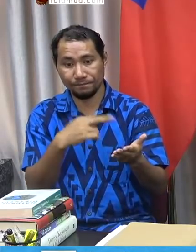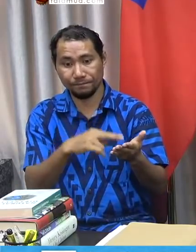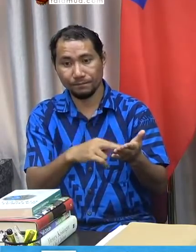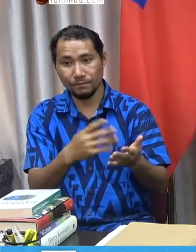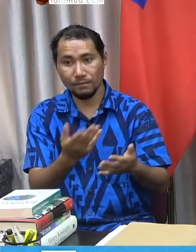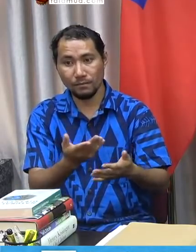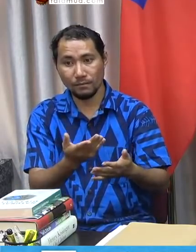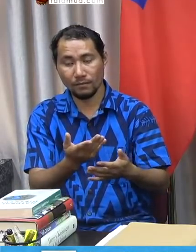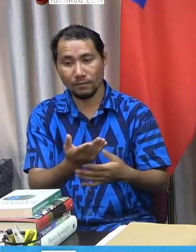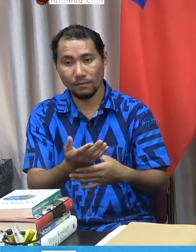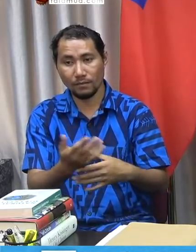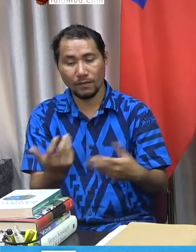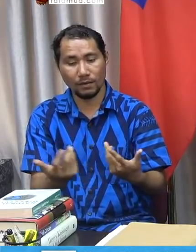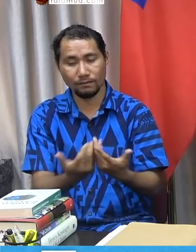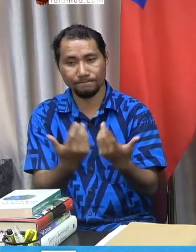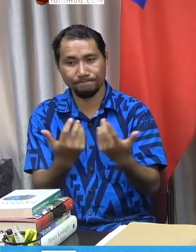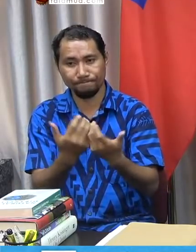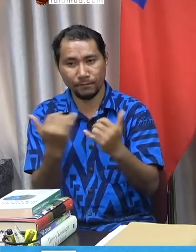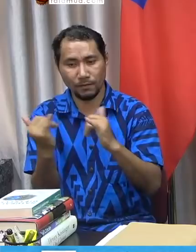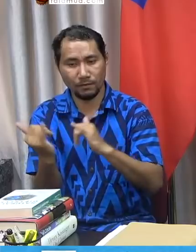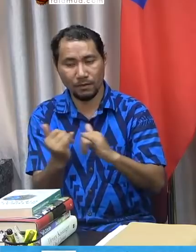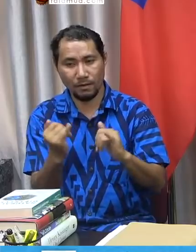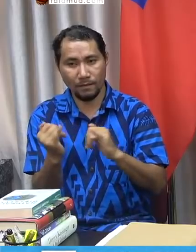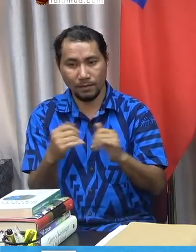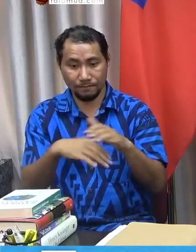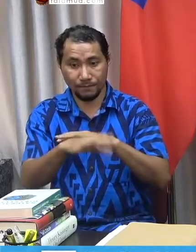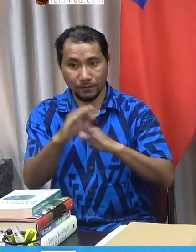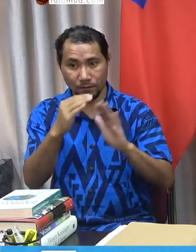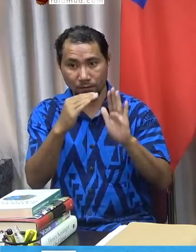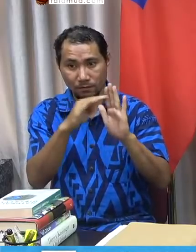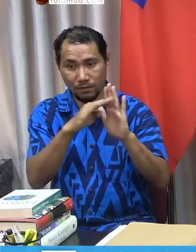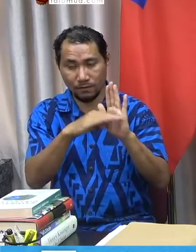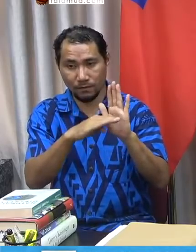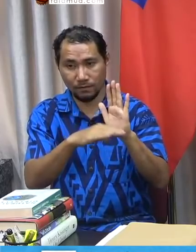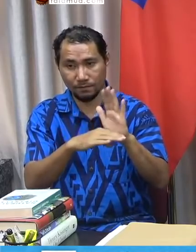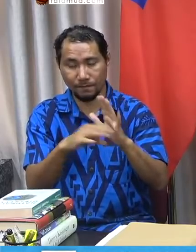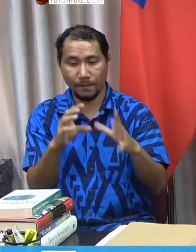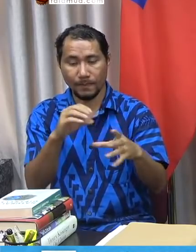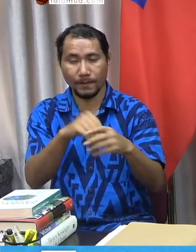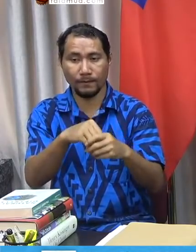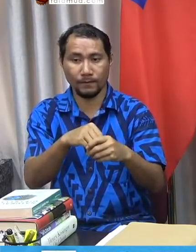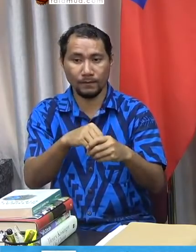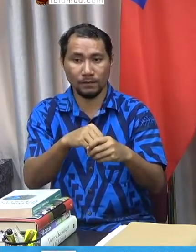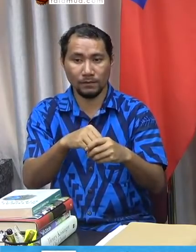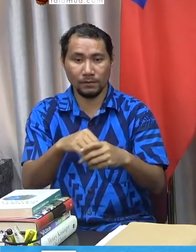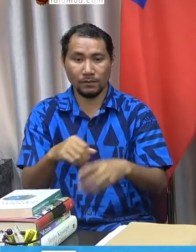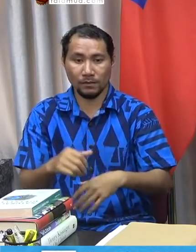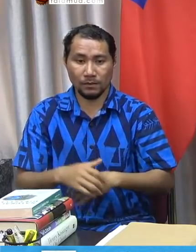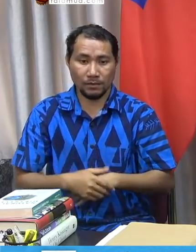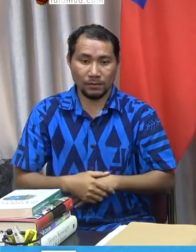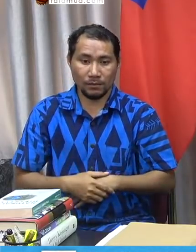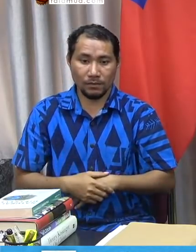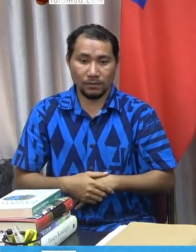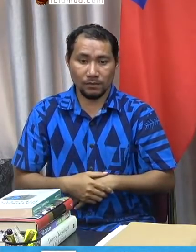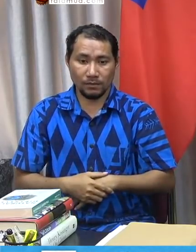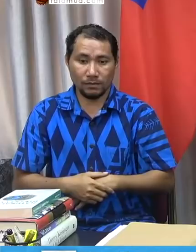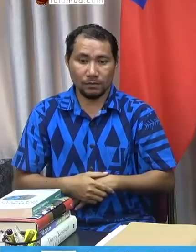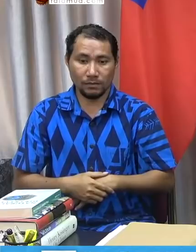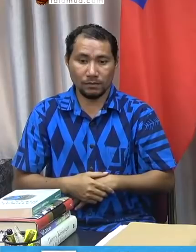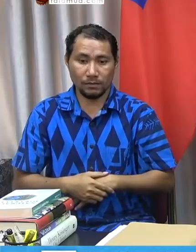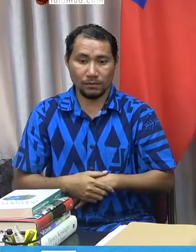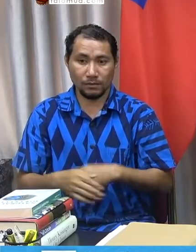le tele o lape o lo i tutonu o le tulafono e au fia ai ma tulaga e ai